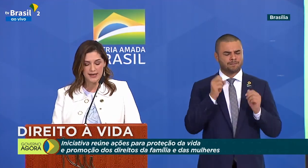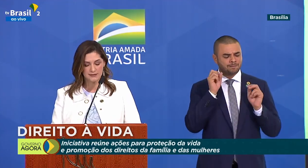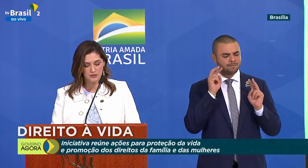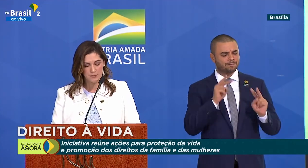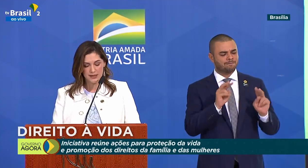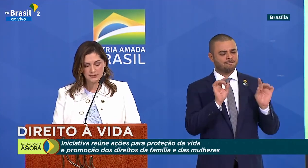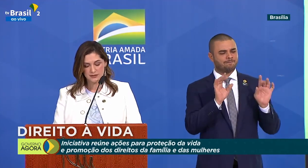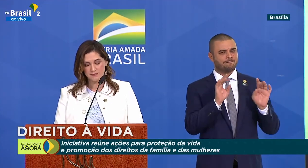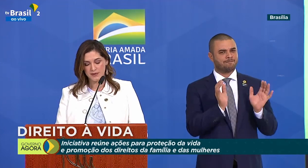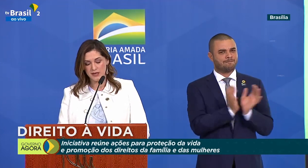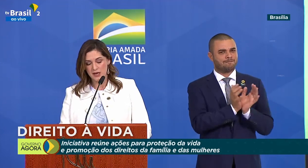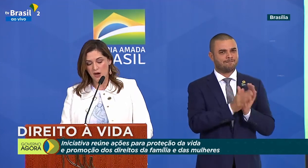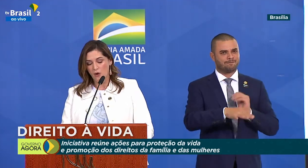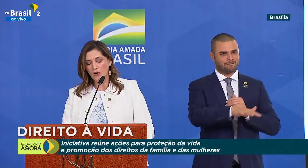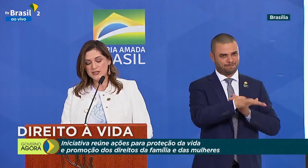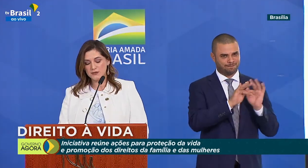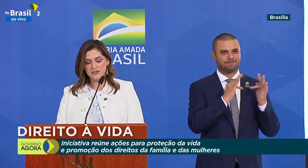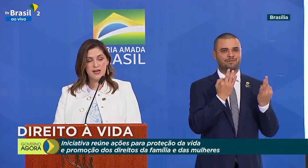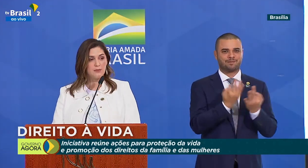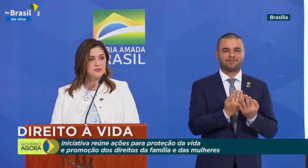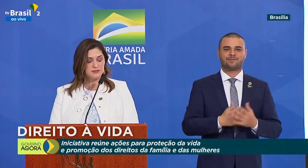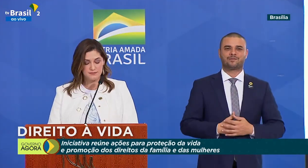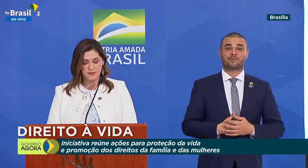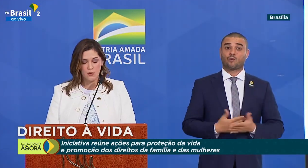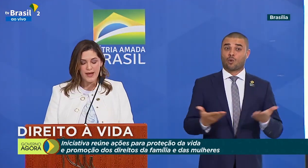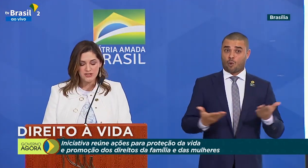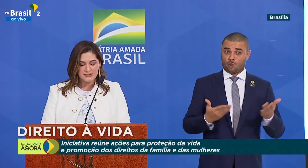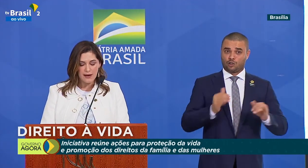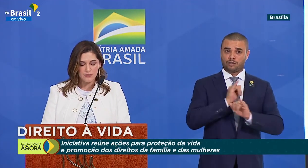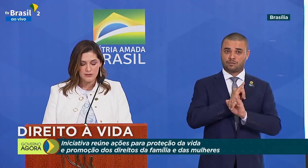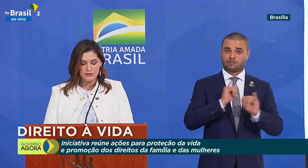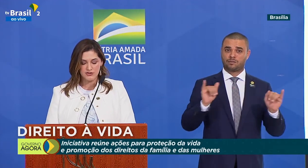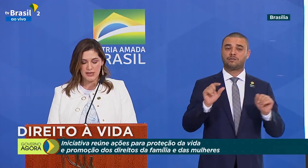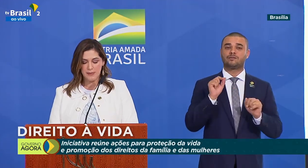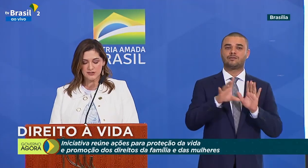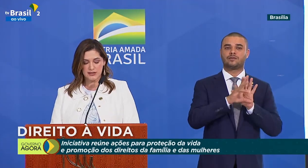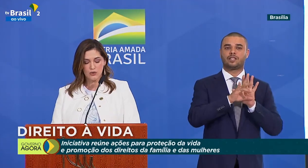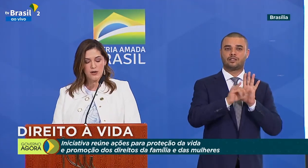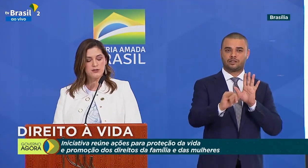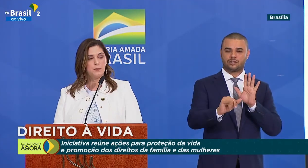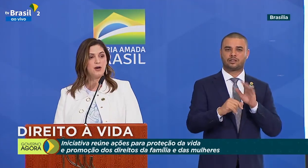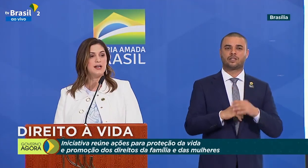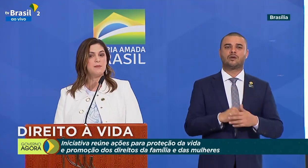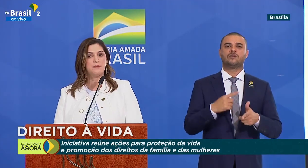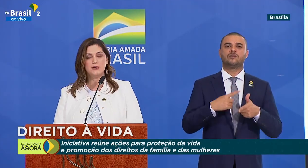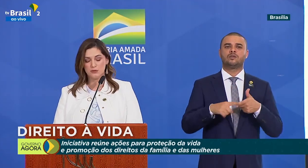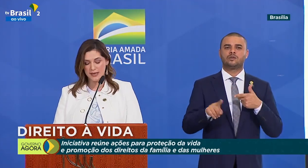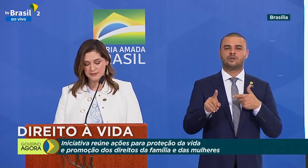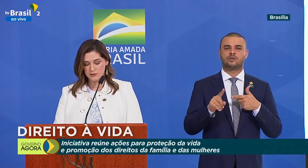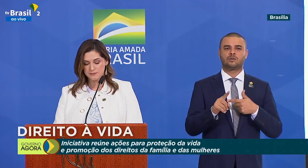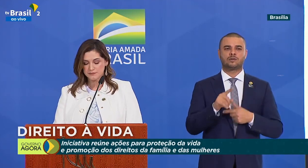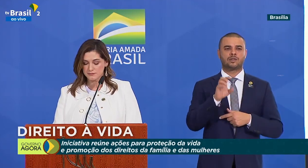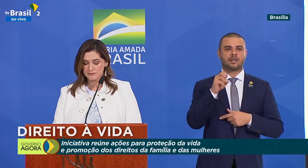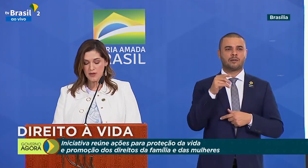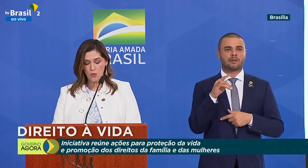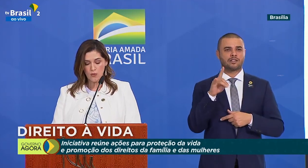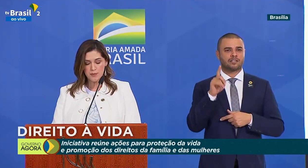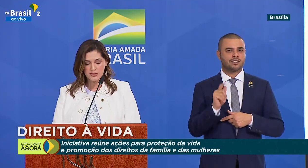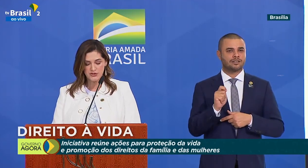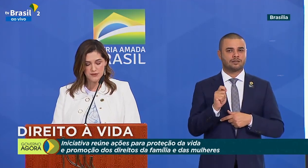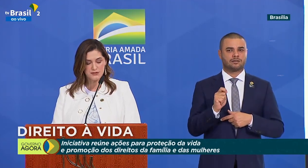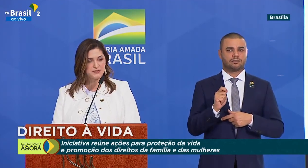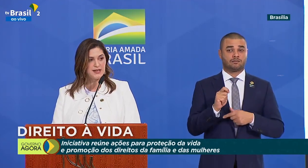especial para essas famílias hoje anunciamos o edital de embaixadores do programa mães do Brasil